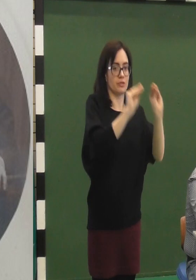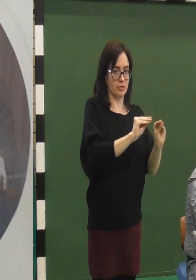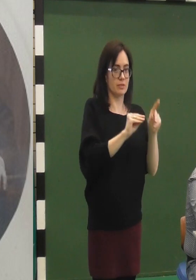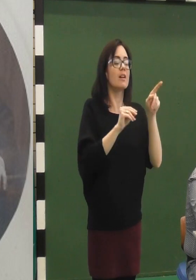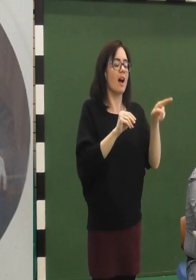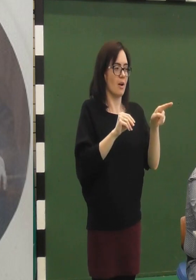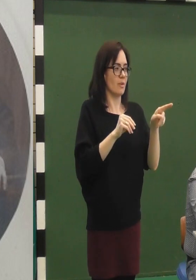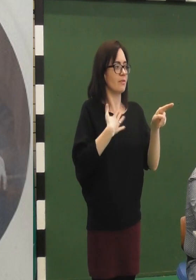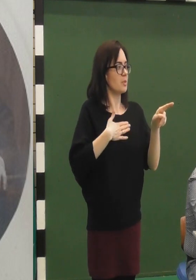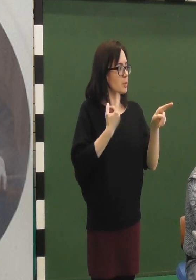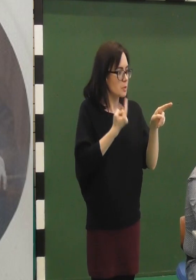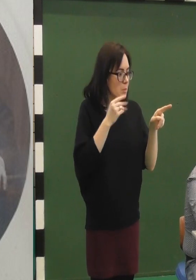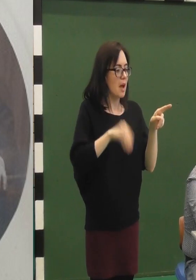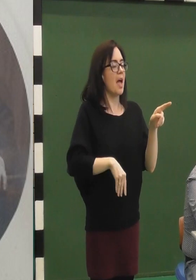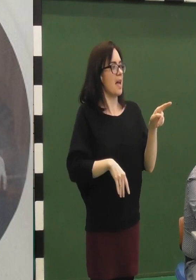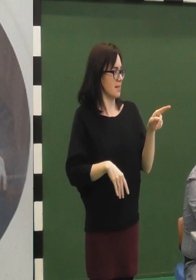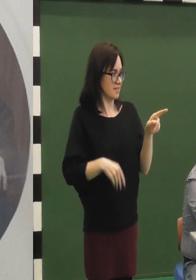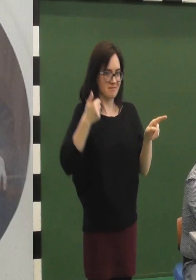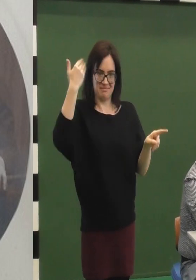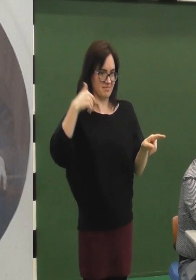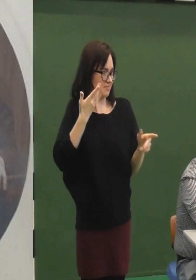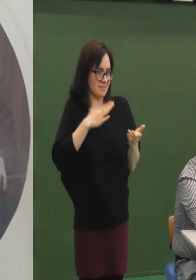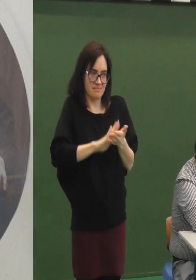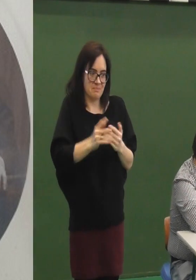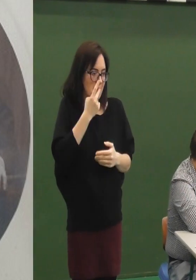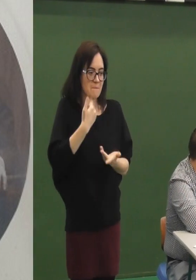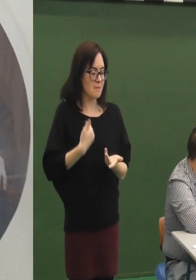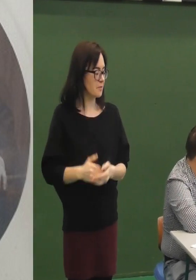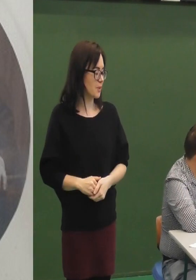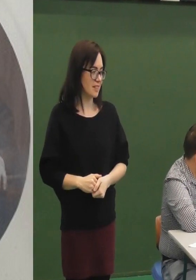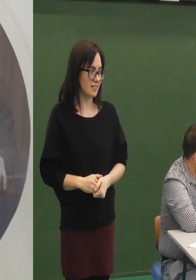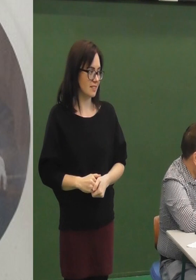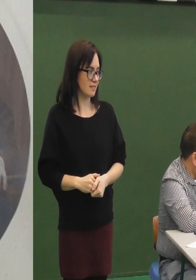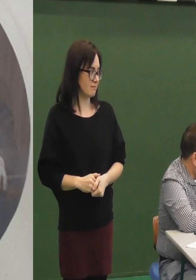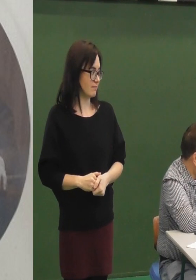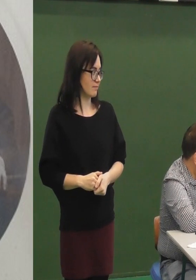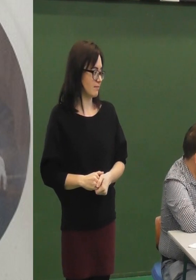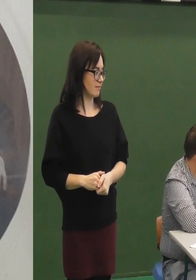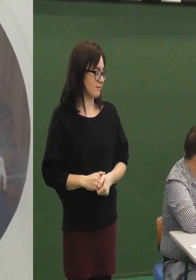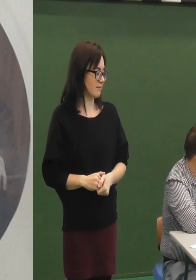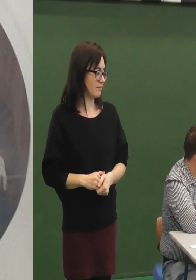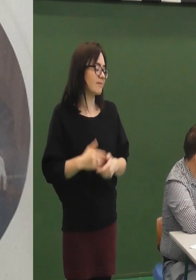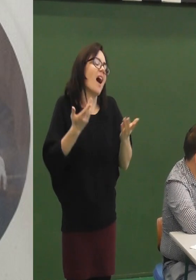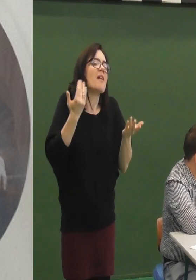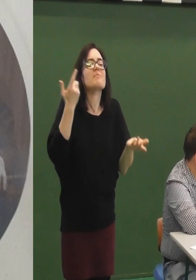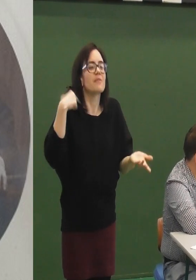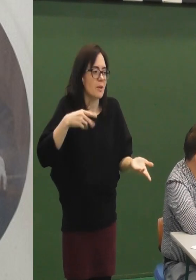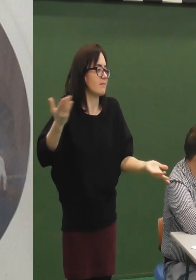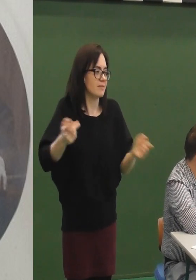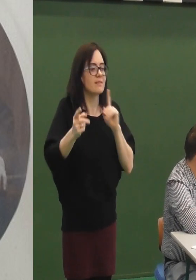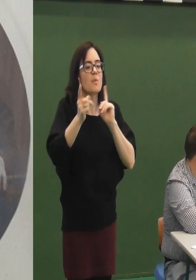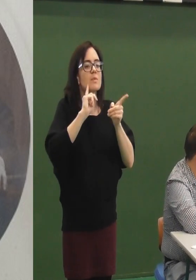láttam fürdőszobát, addig nincs. A udvarnak a végében